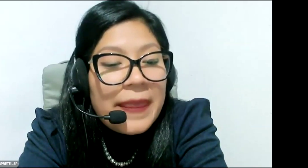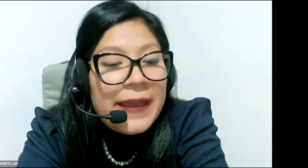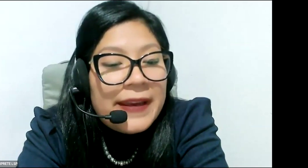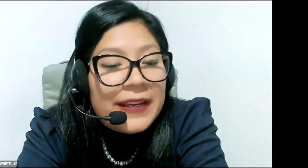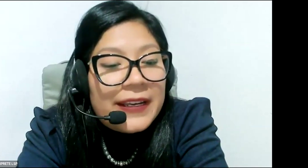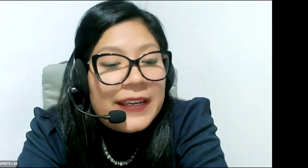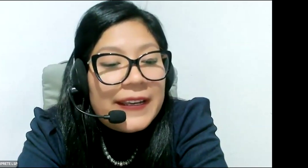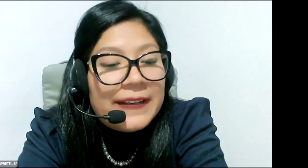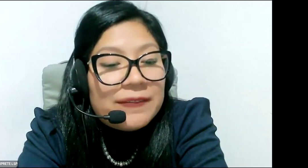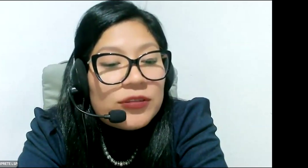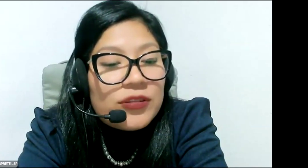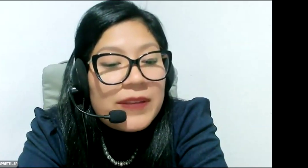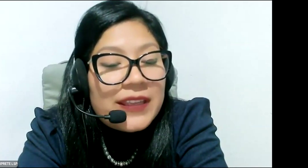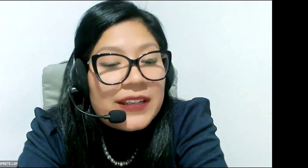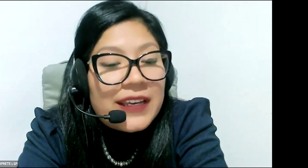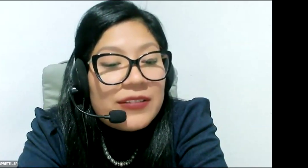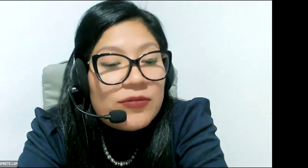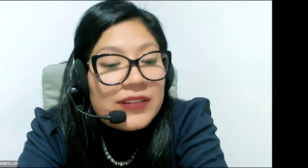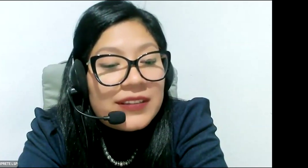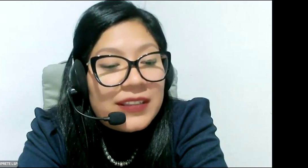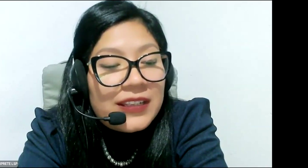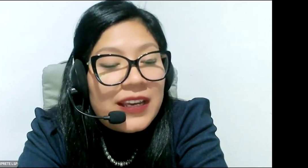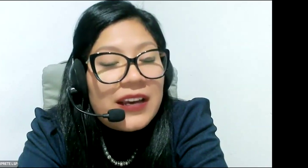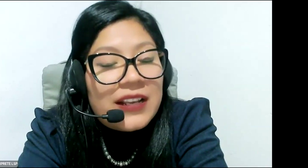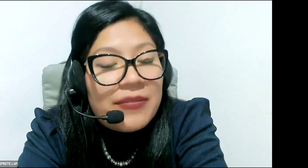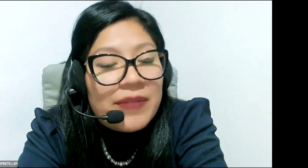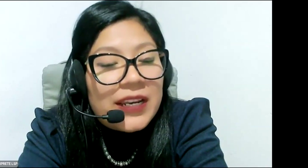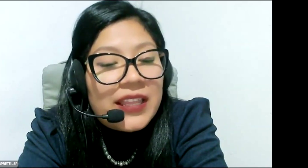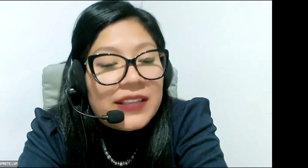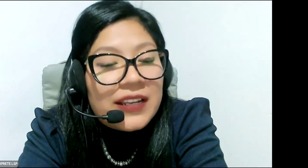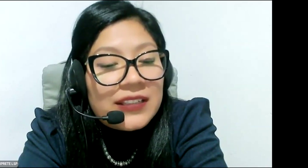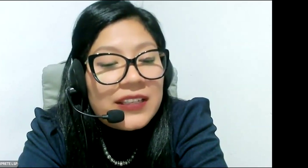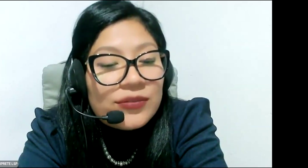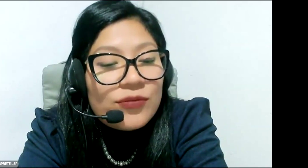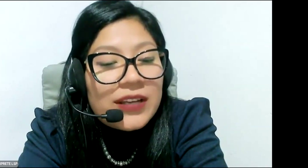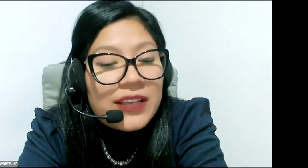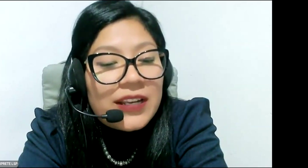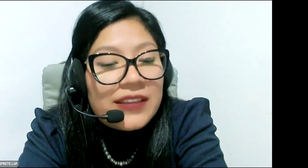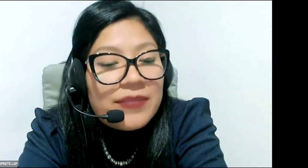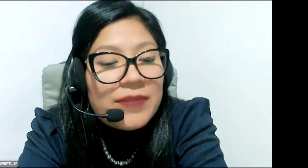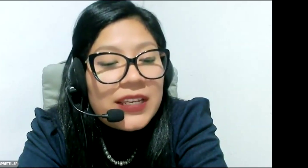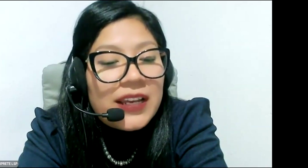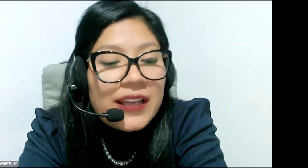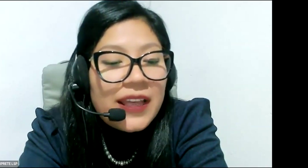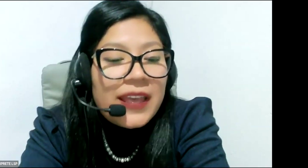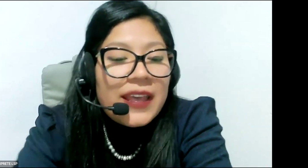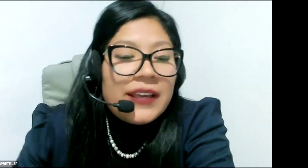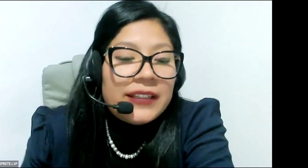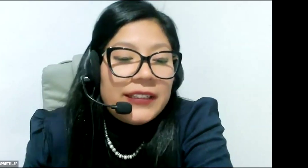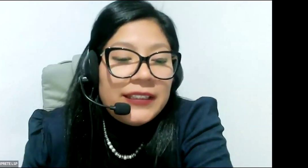que eh No se olviden que no es así la manera de hacer la seña es ucayali de esta